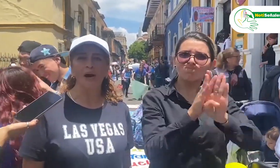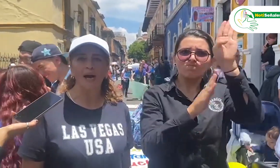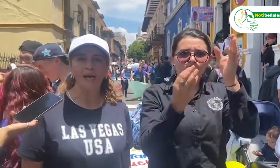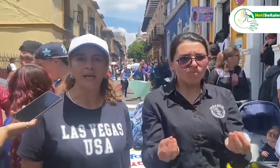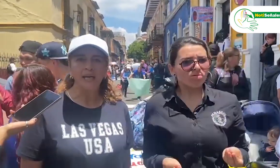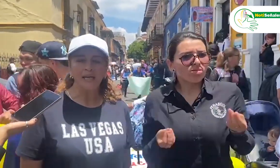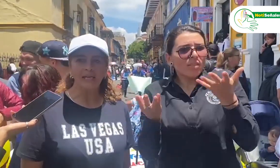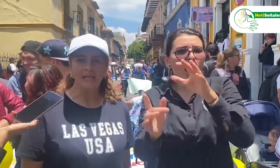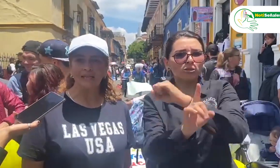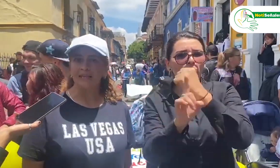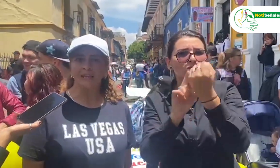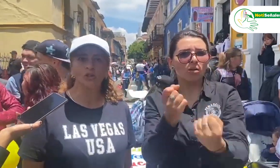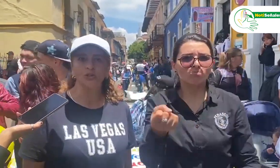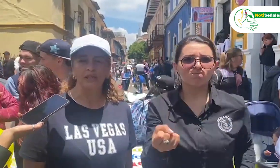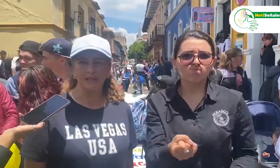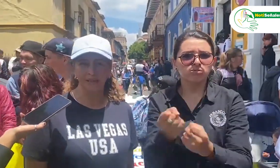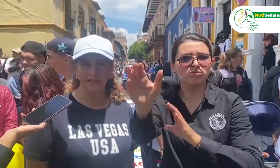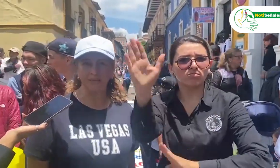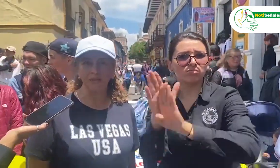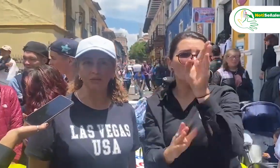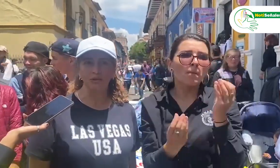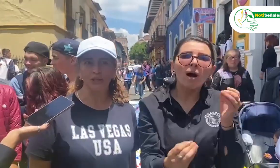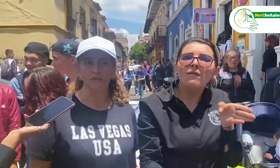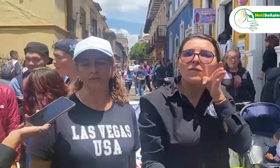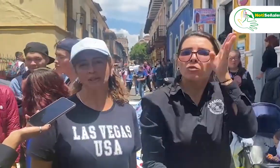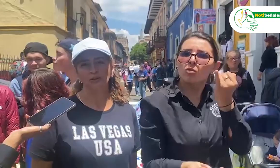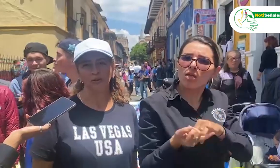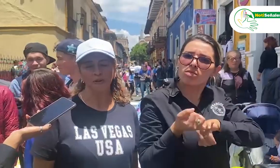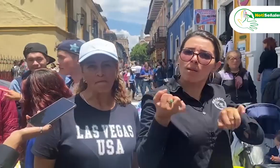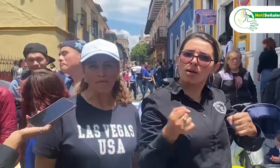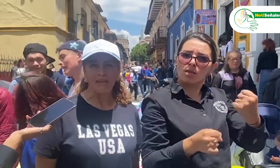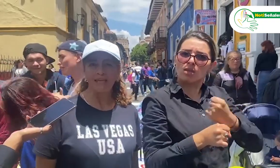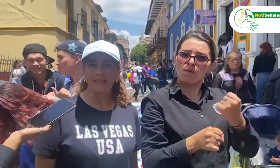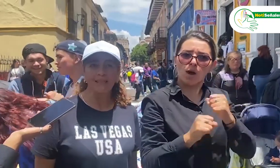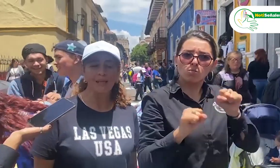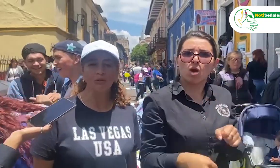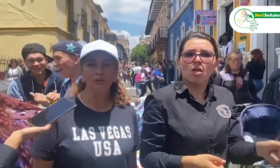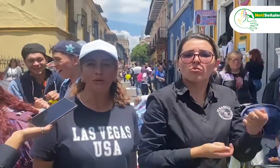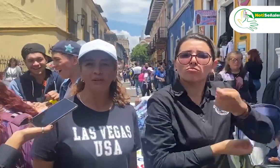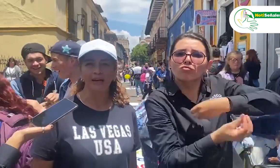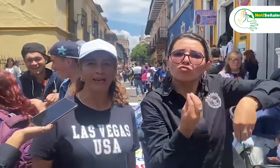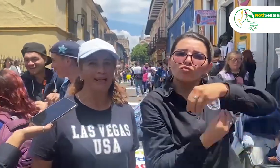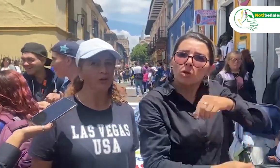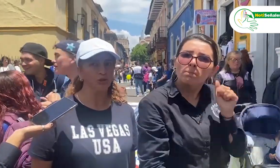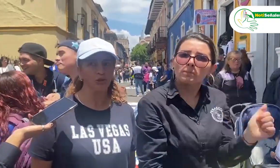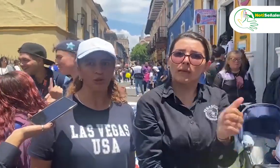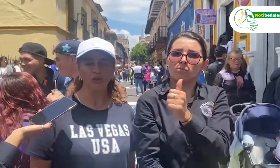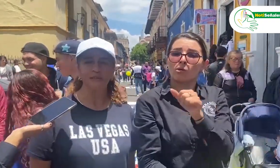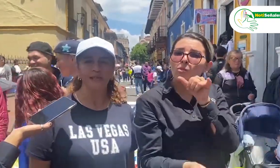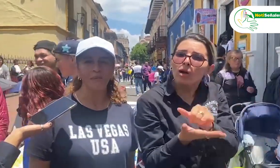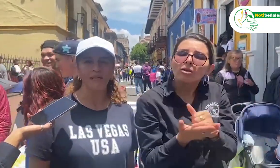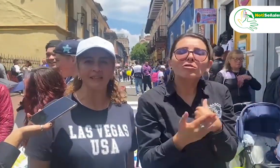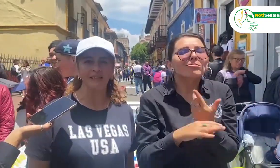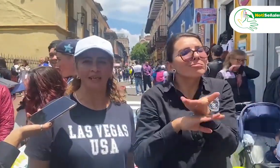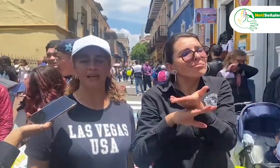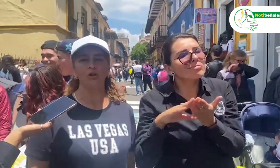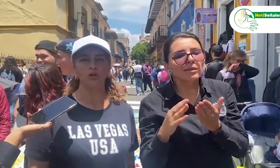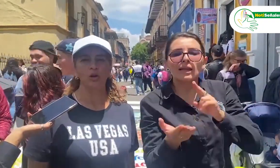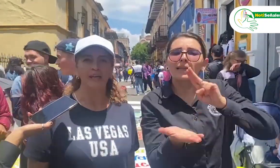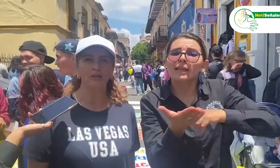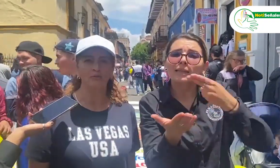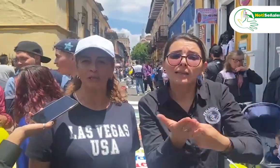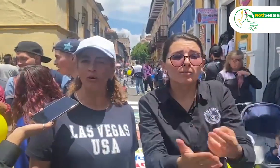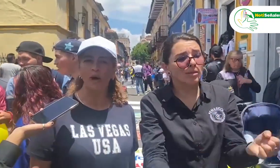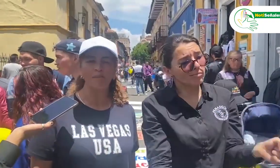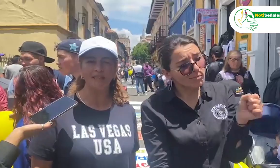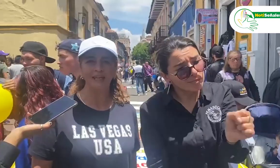trabajar y sostenerse en a sí mismos. Entonces nosotros exigimos de verdad que los intérpretes lleguen a los